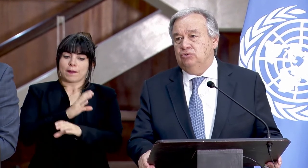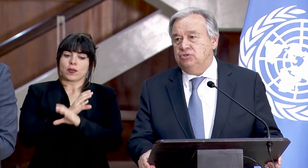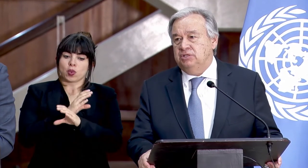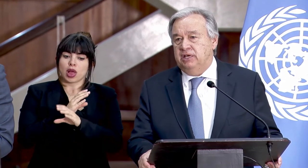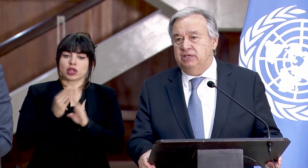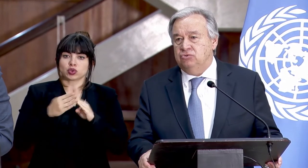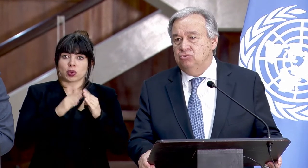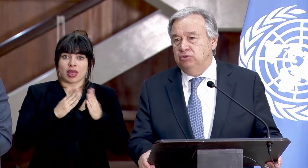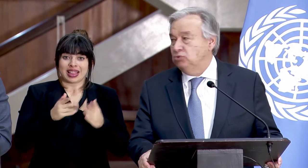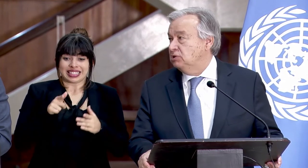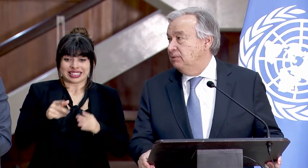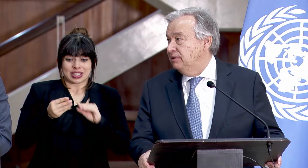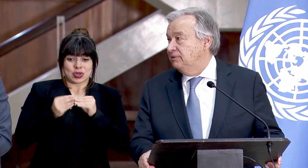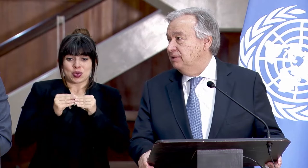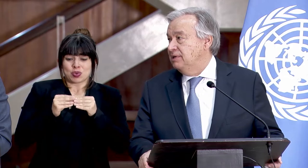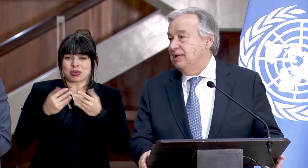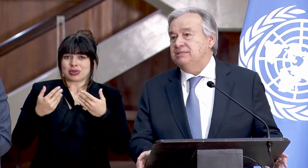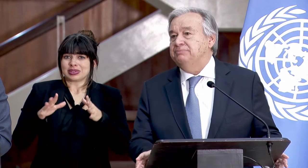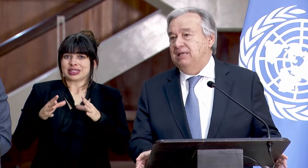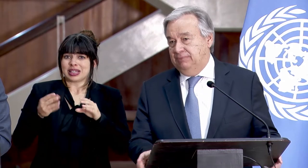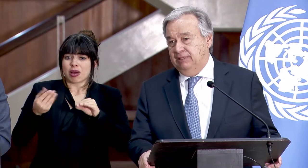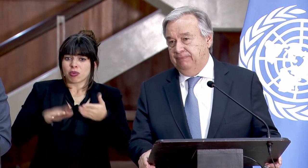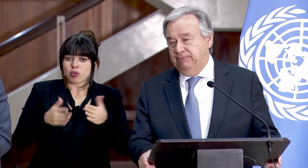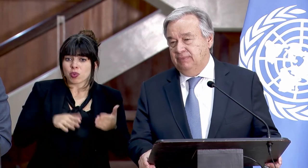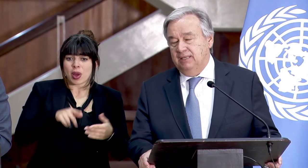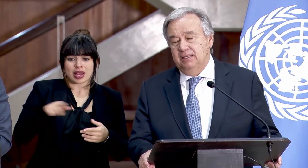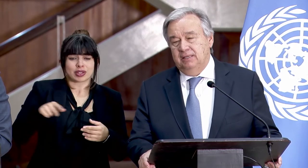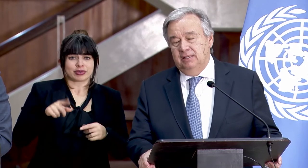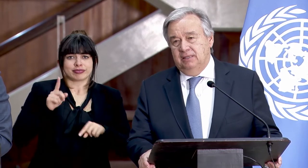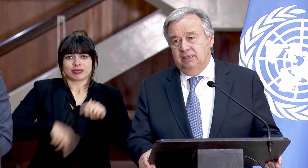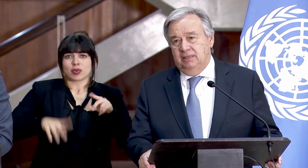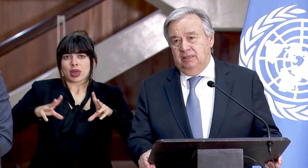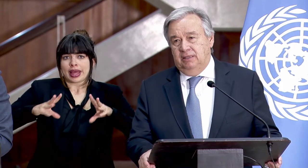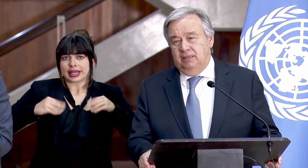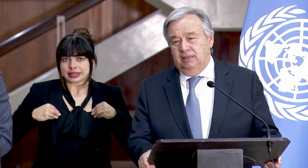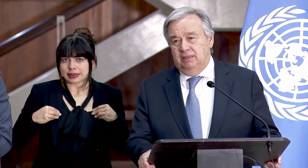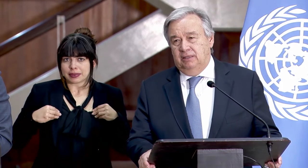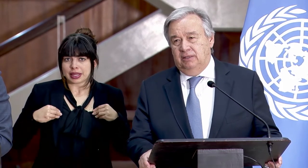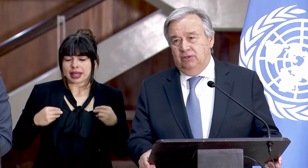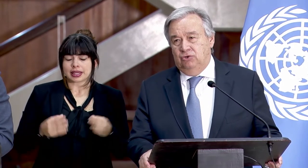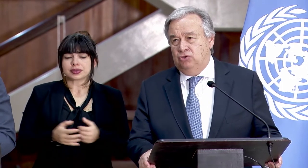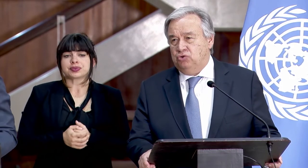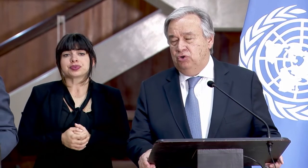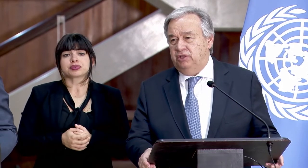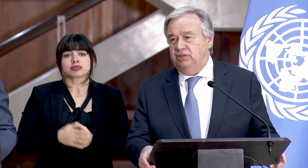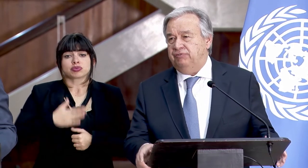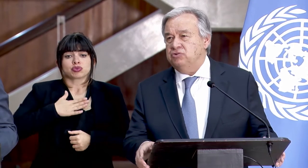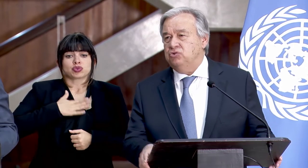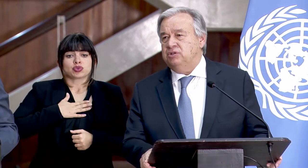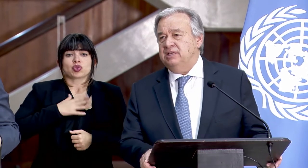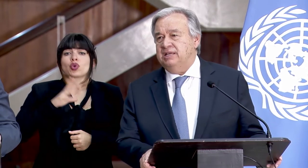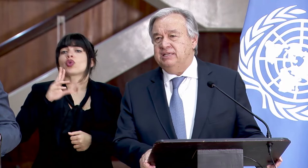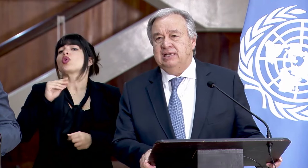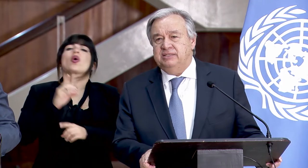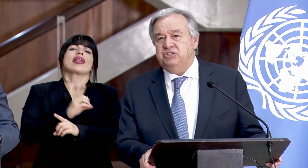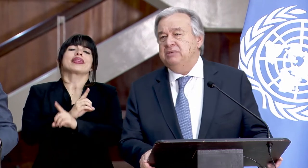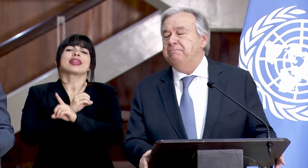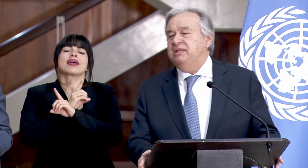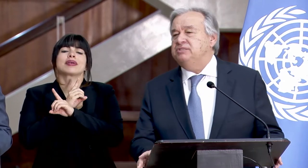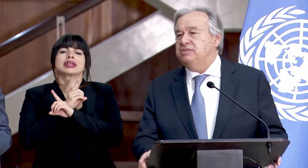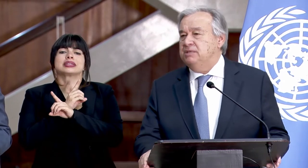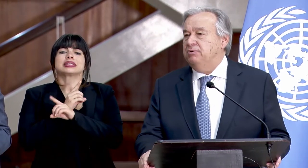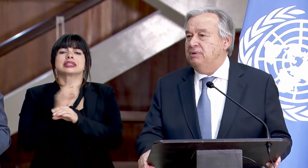de muertos ya es un número totalmente inaceptable. Y yo no soy defensor de los